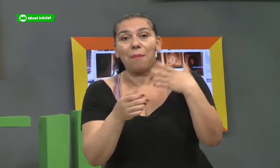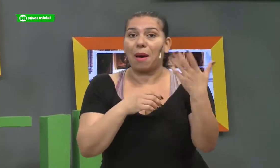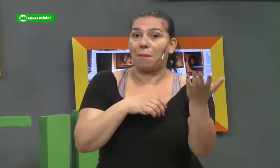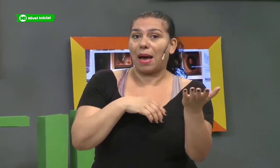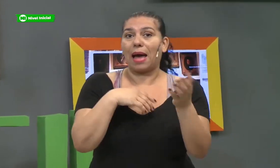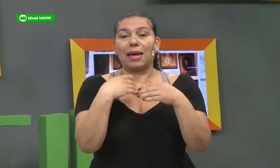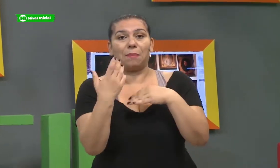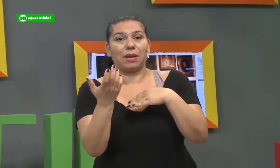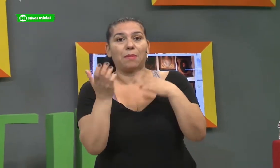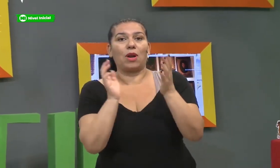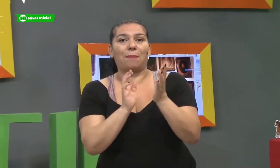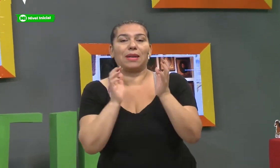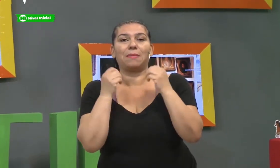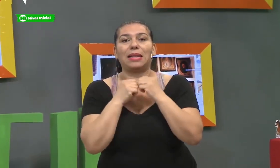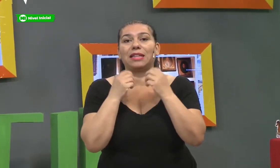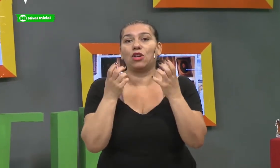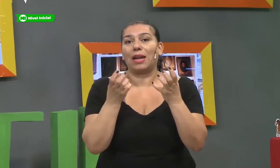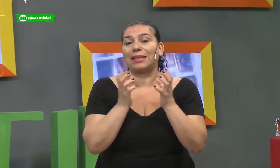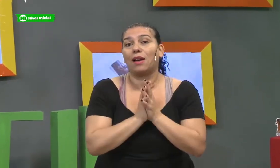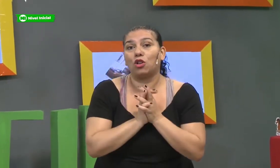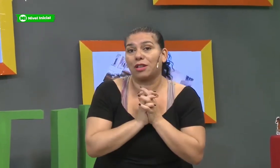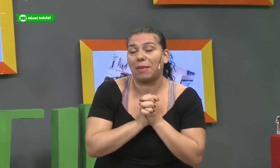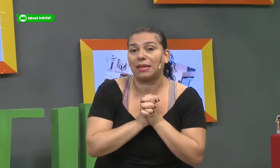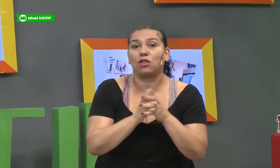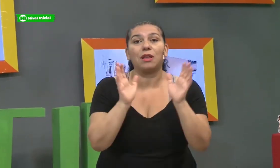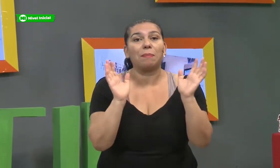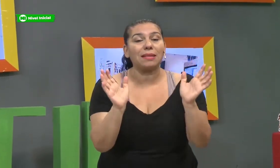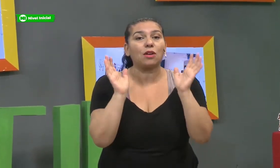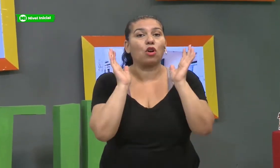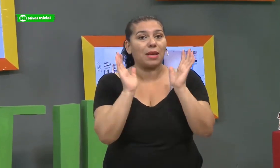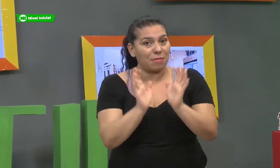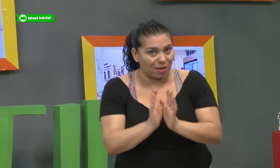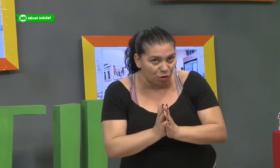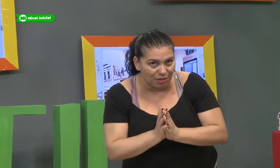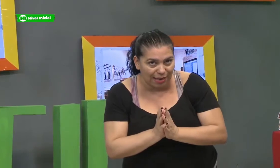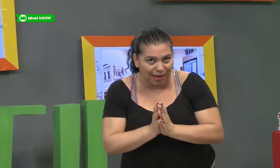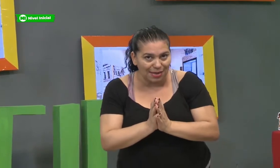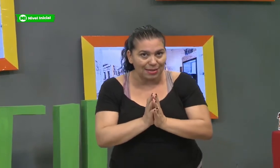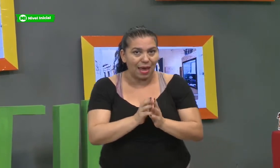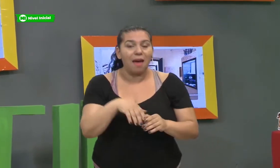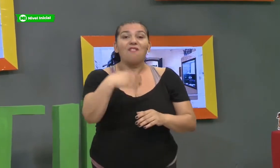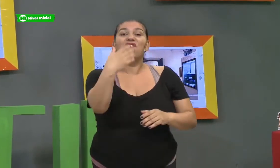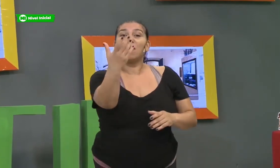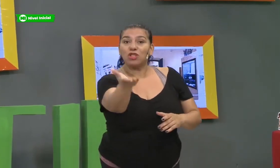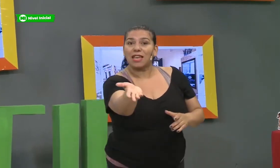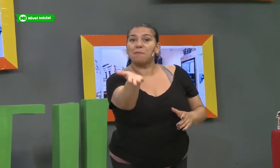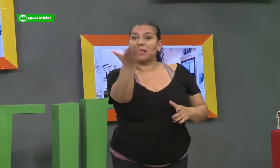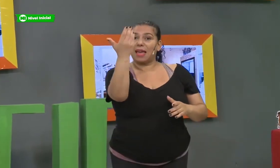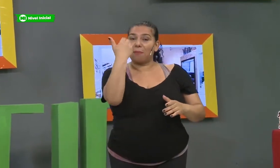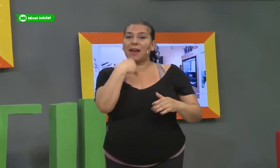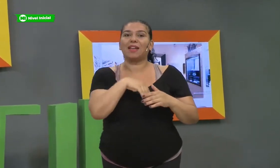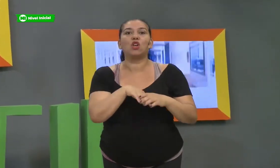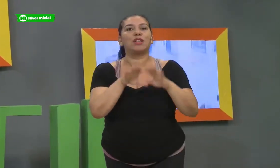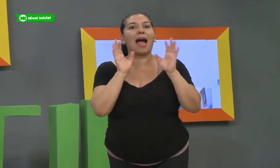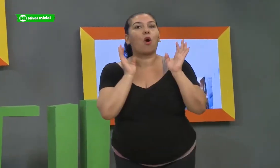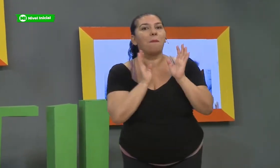mamá, a papá, el primo, la prima, el tío, la tía, los hermanitos, depende con quién vivimos en la casa, vamos a